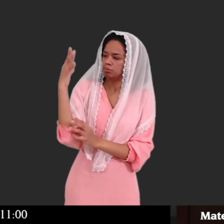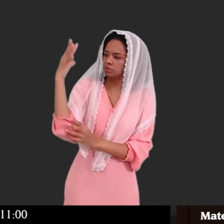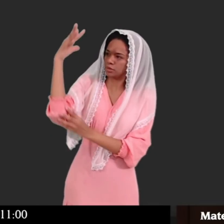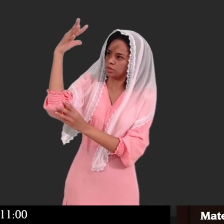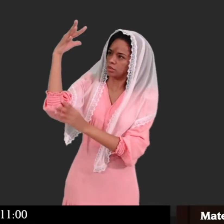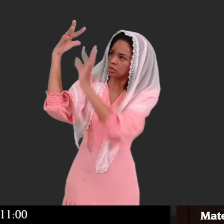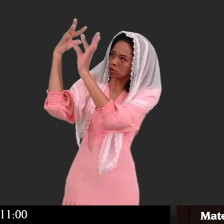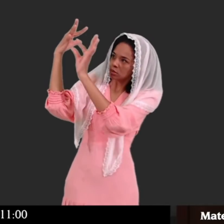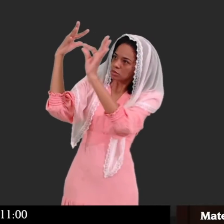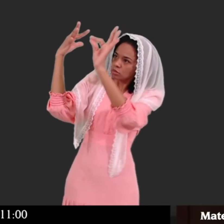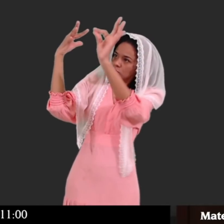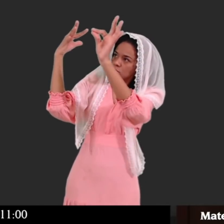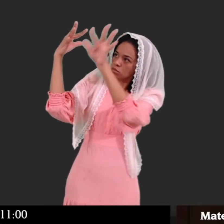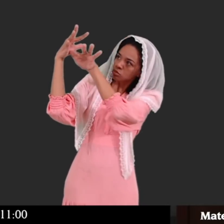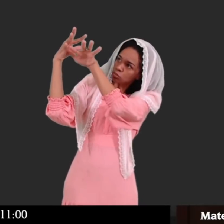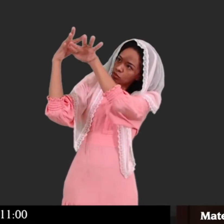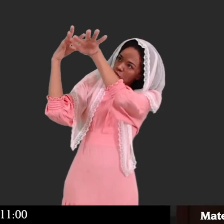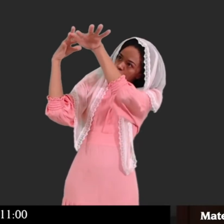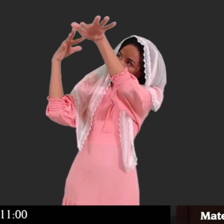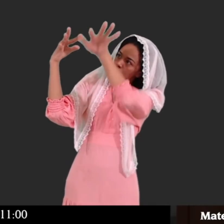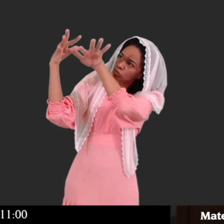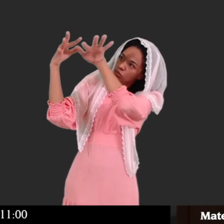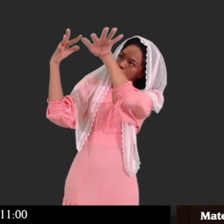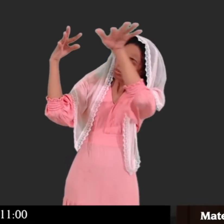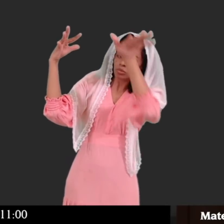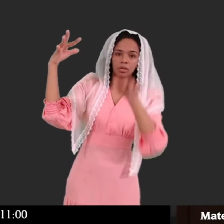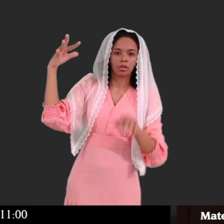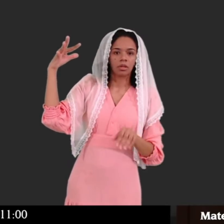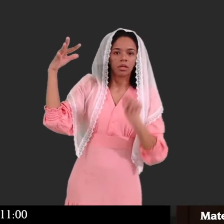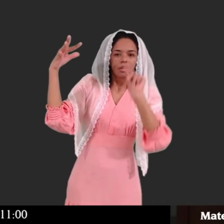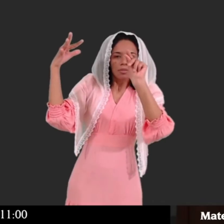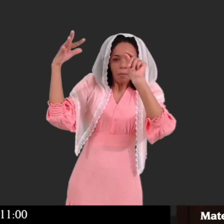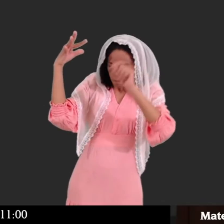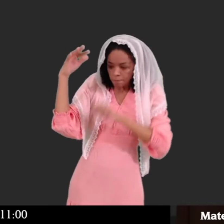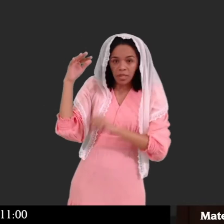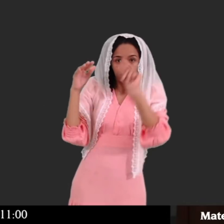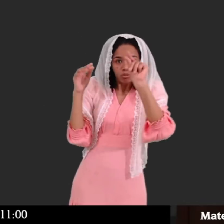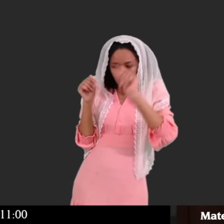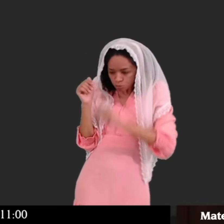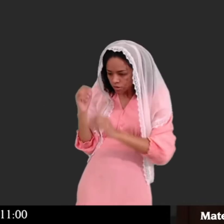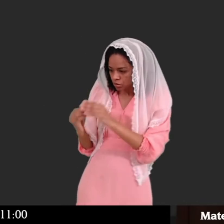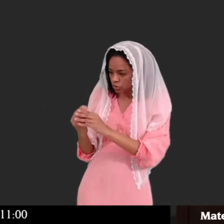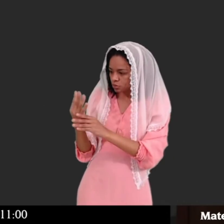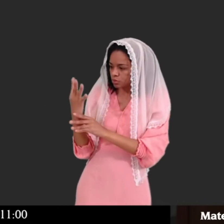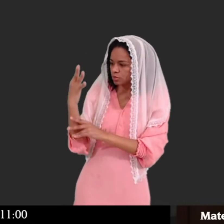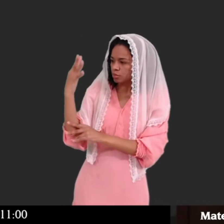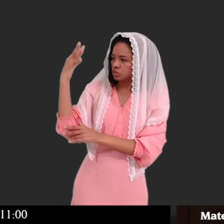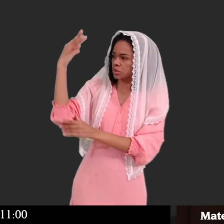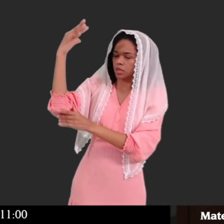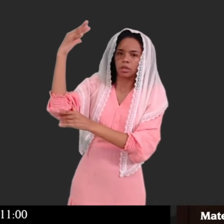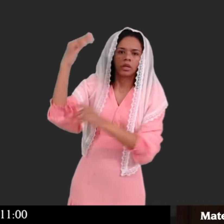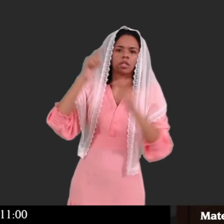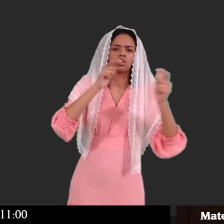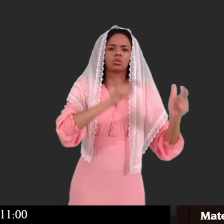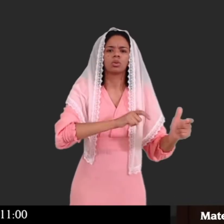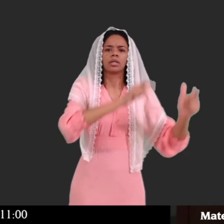muitos galhos, essa bendita semente foi lançada, no norte, no sul, no leste e